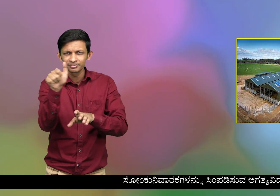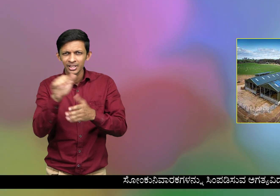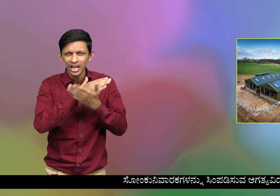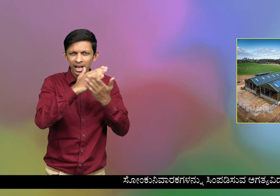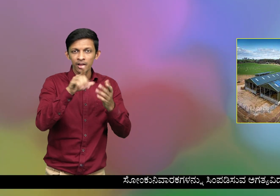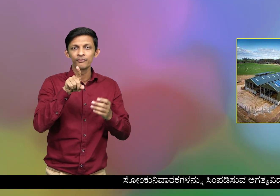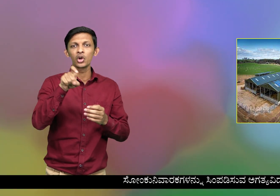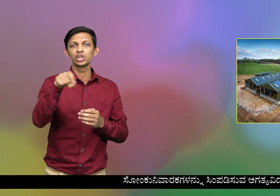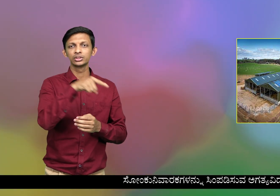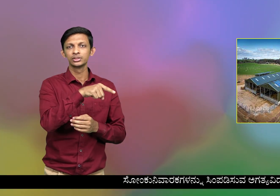ಸೋಂಕು ನಿವಾರಕಗಳನ್ನು